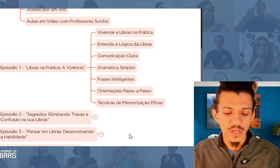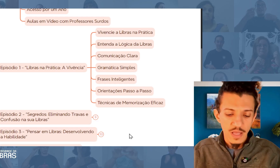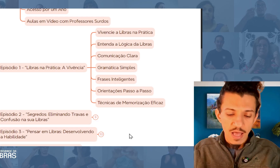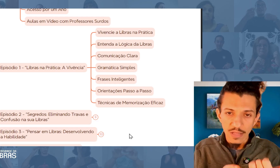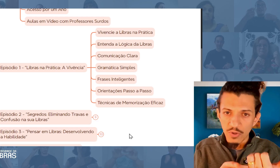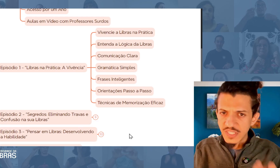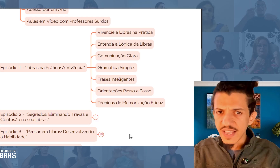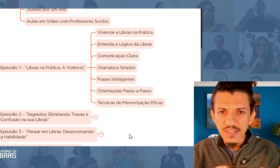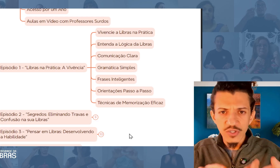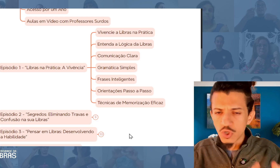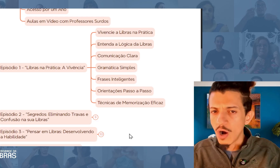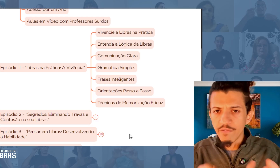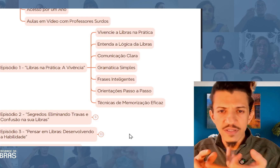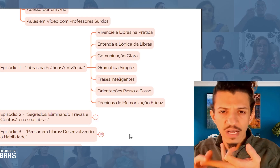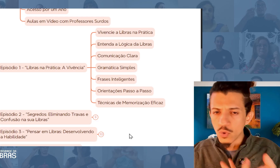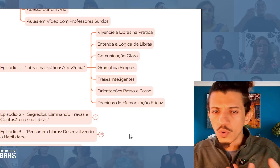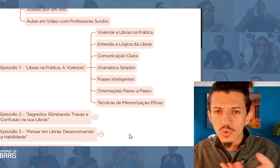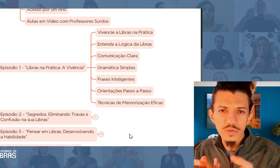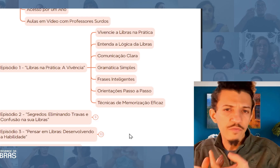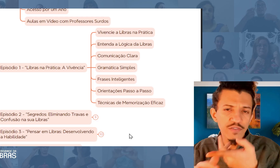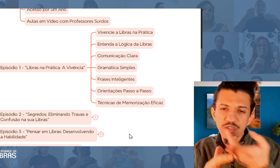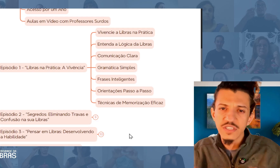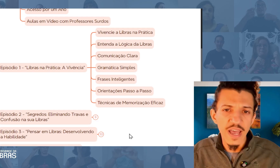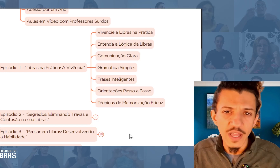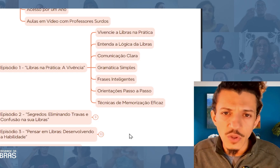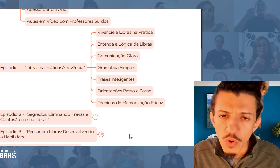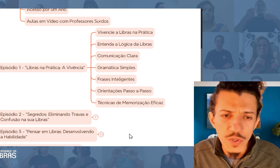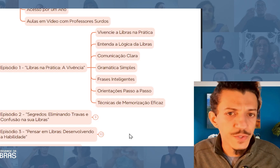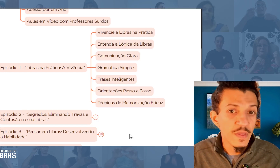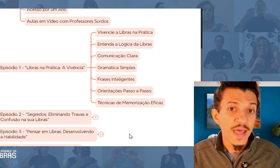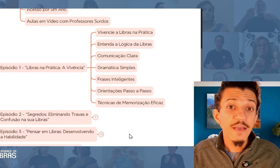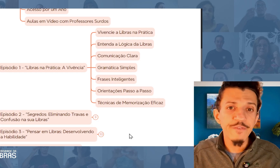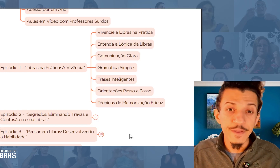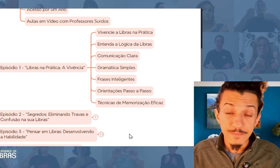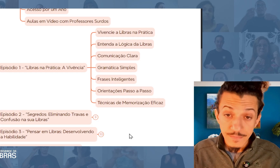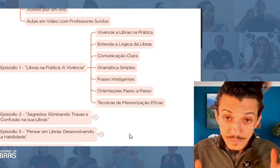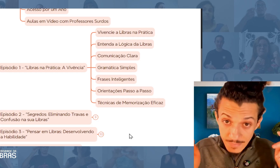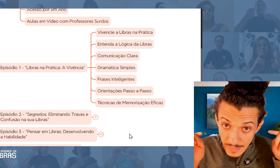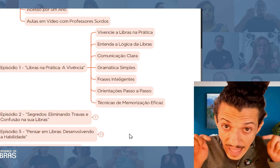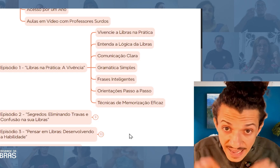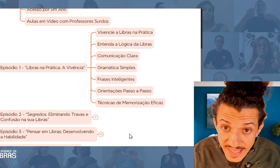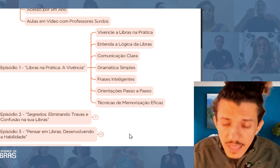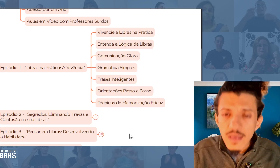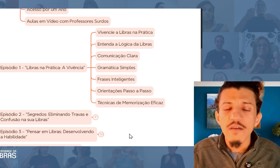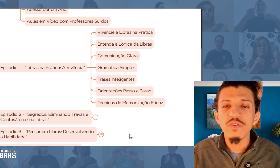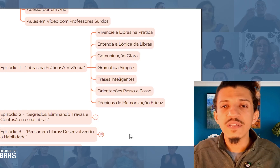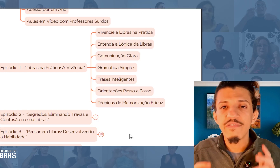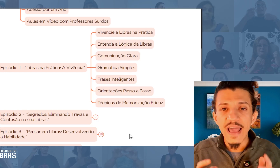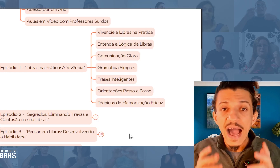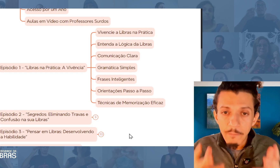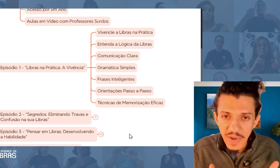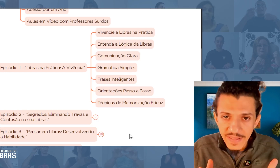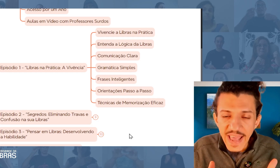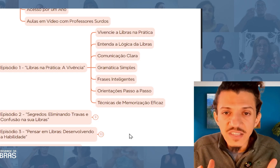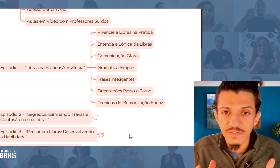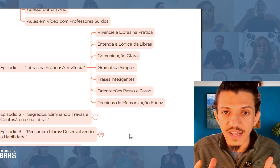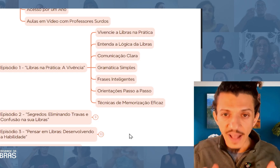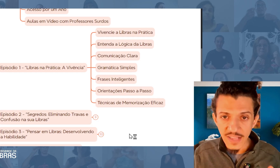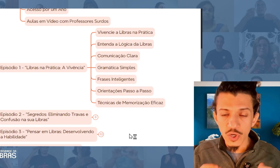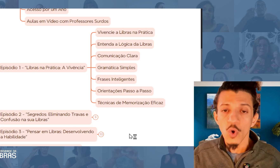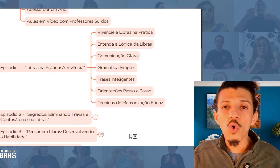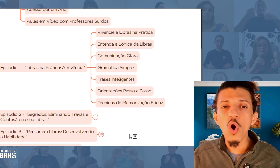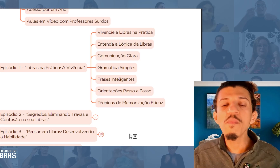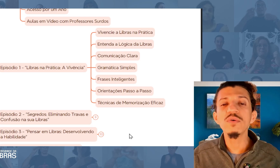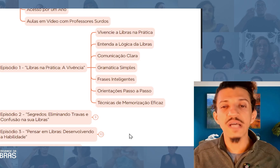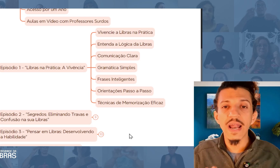somos adolescentes, jovens, adultos, talvez você já é idoso, enfim. Aqui você vai aprender de